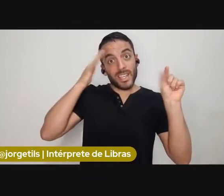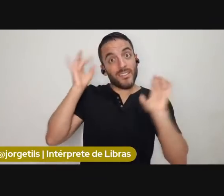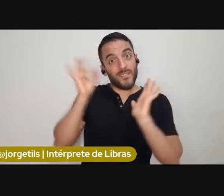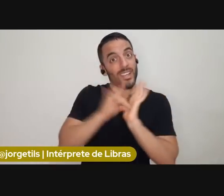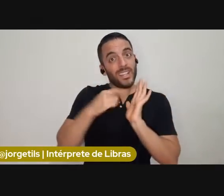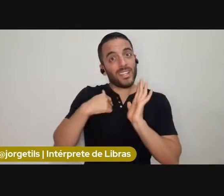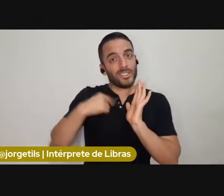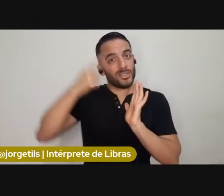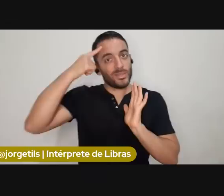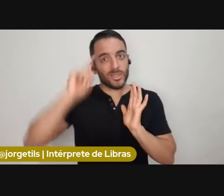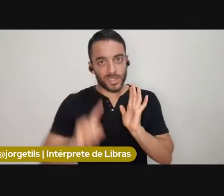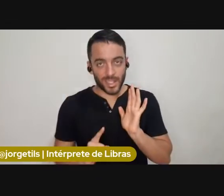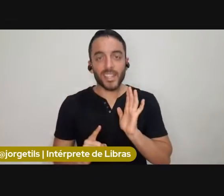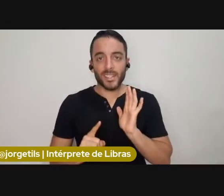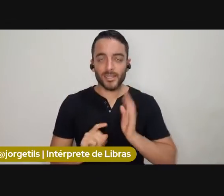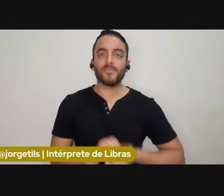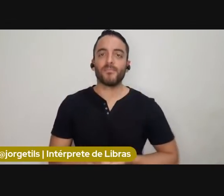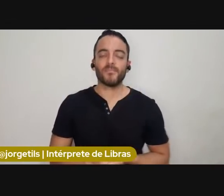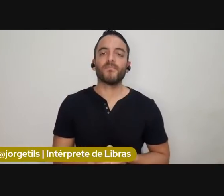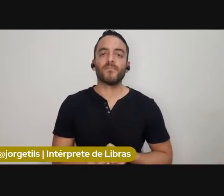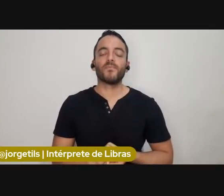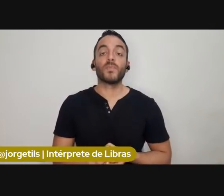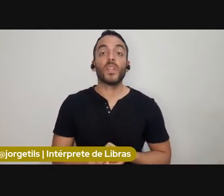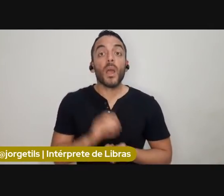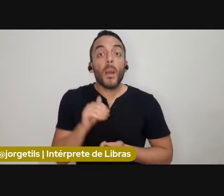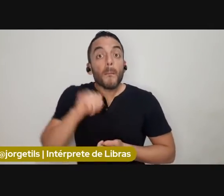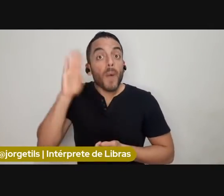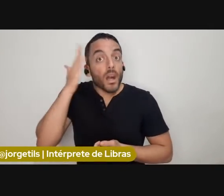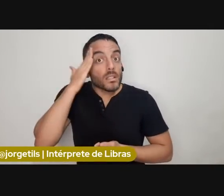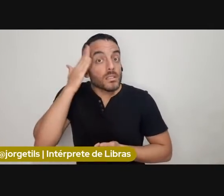menos a gente consegue